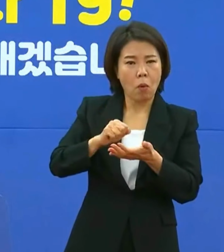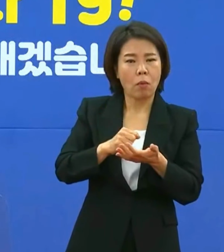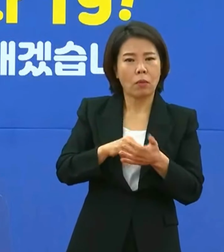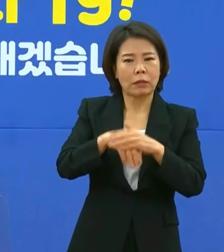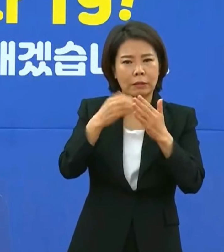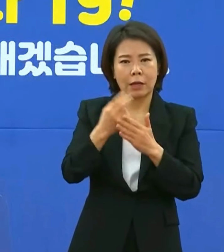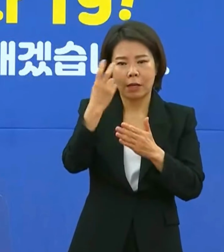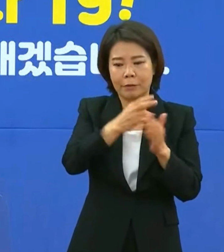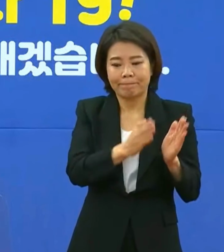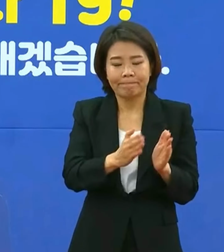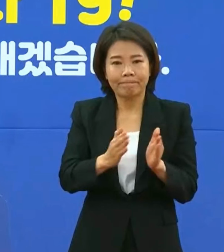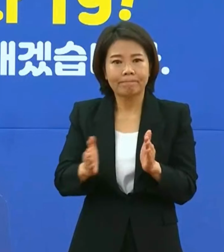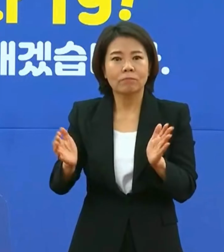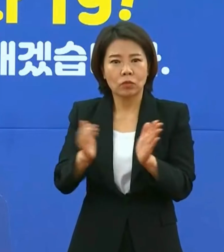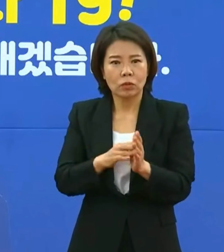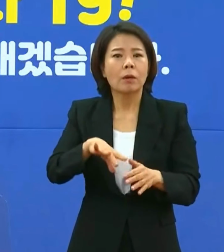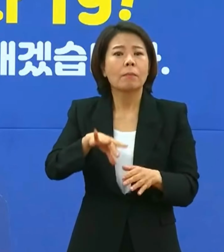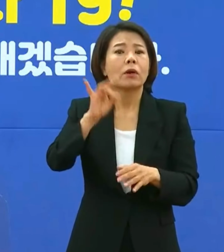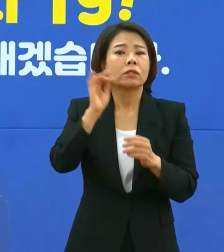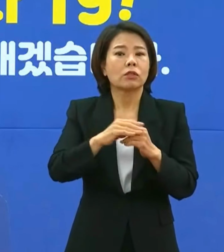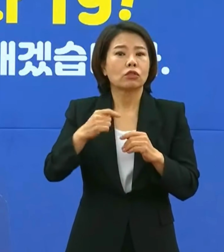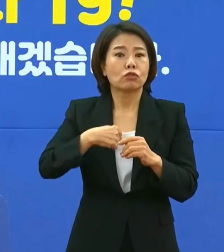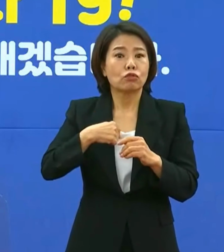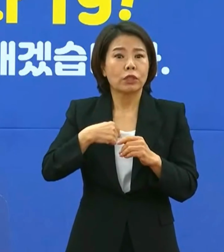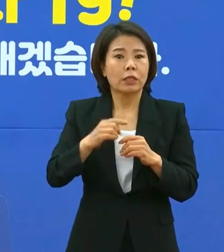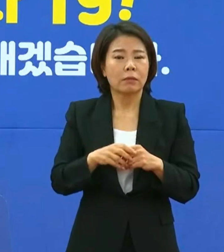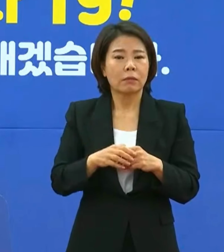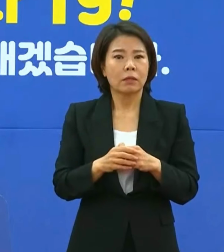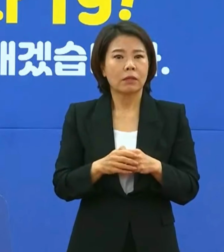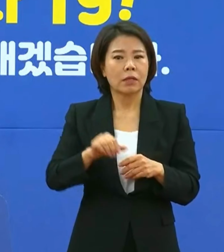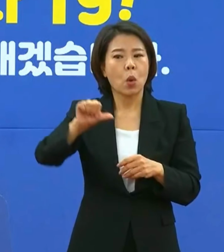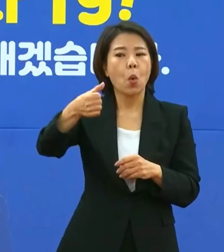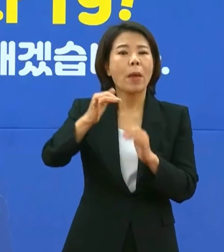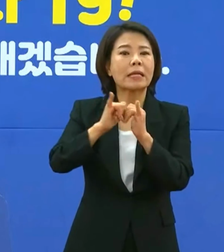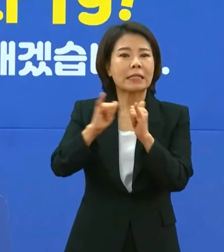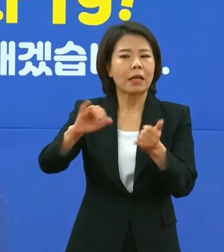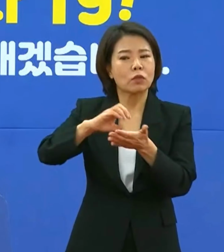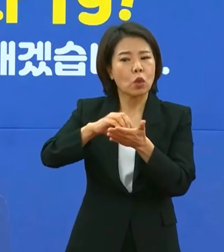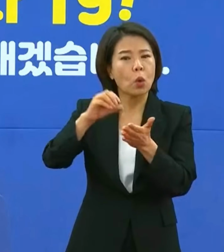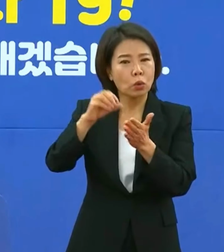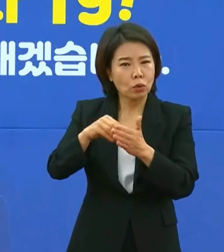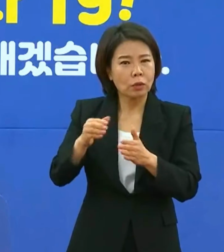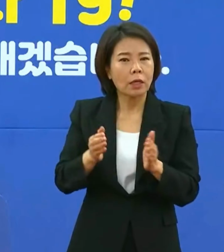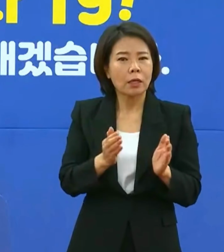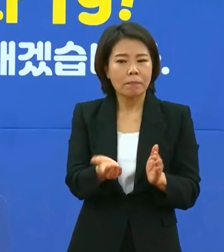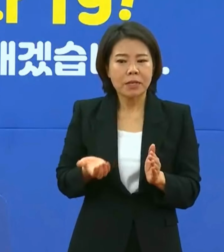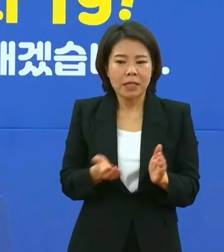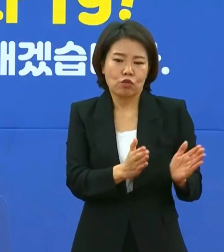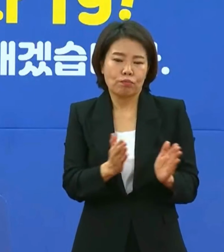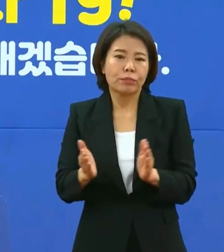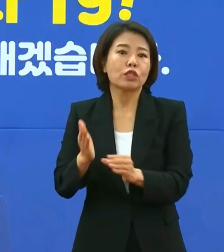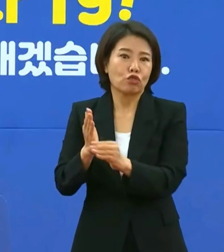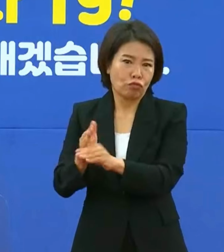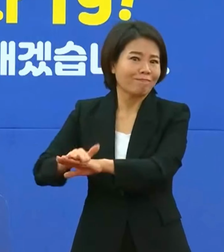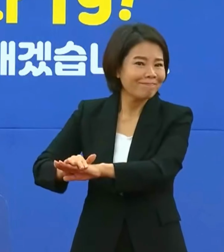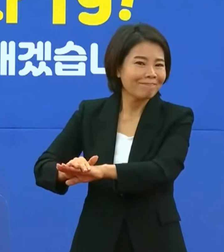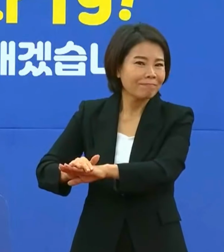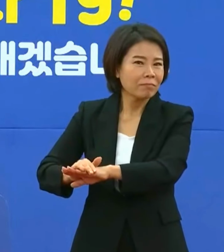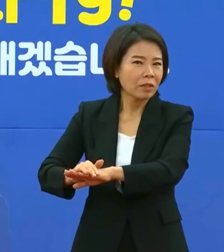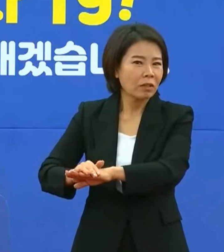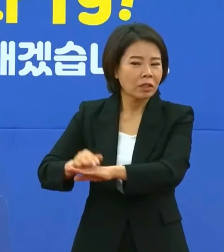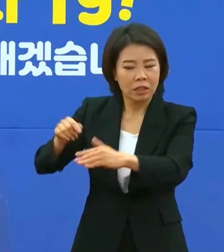해 놨기 때문에 일단은 어 저희는 1차는 500명 정도 까지는 어 데뷔를 해 놓고 있다는 말씀을 드리고 그